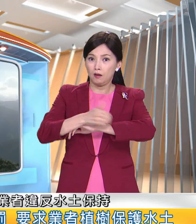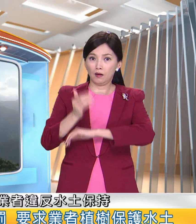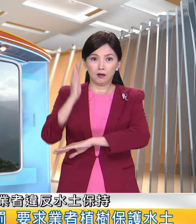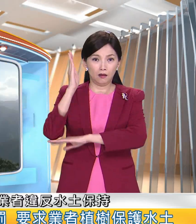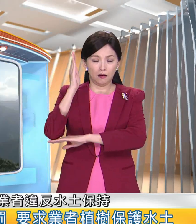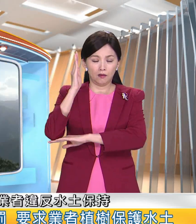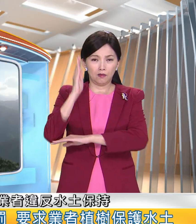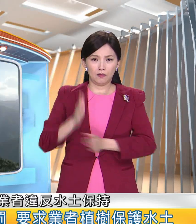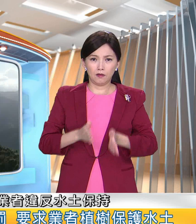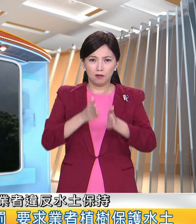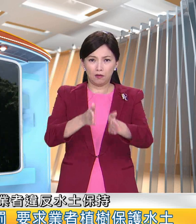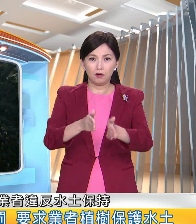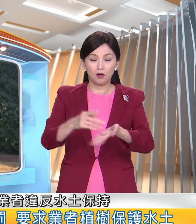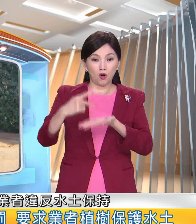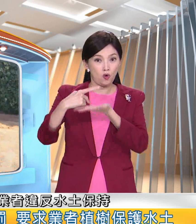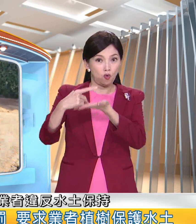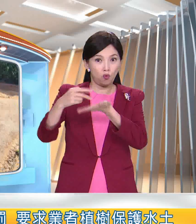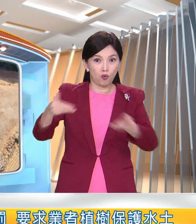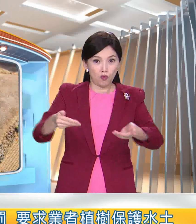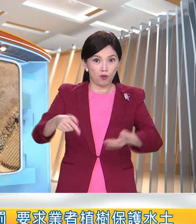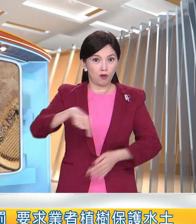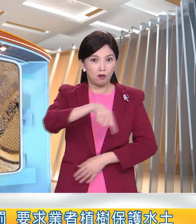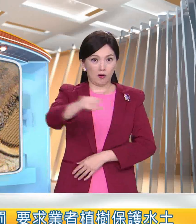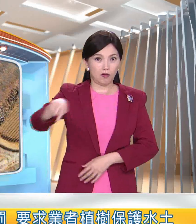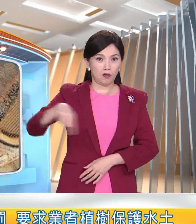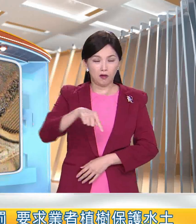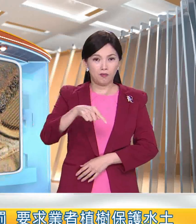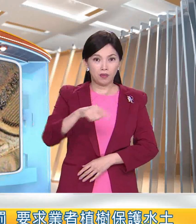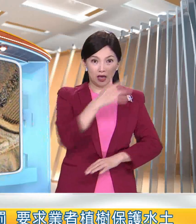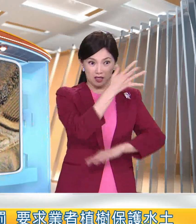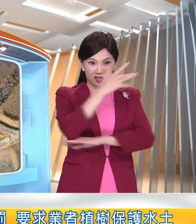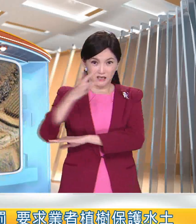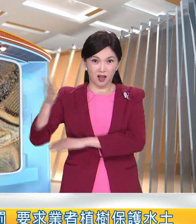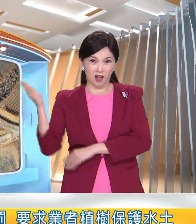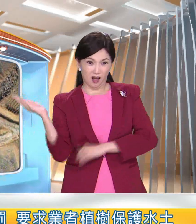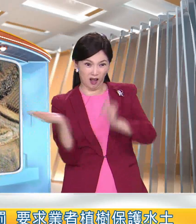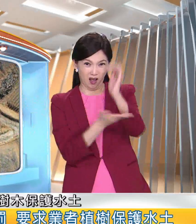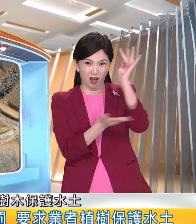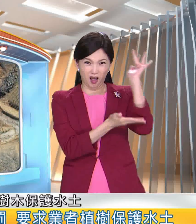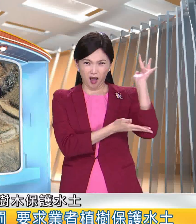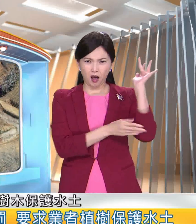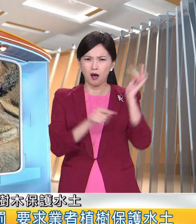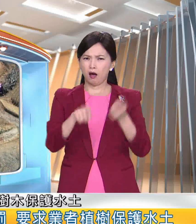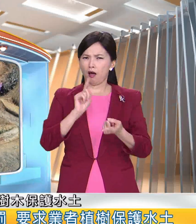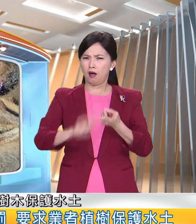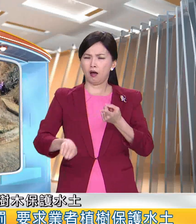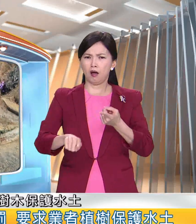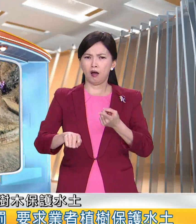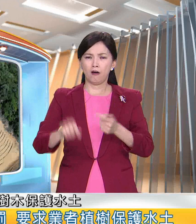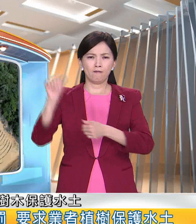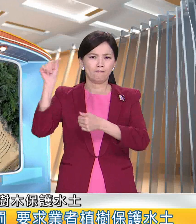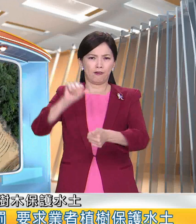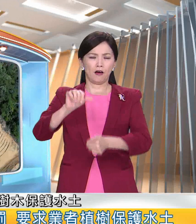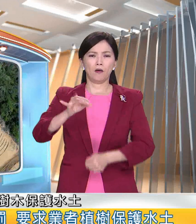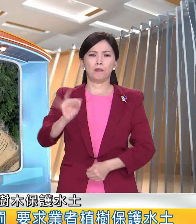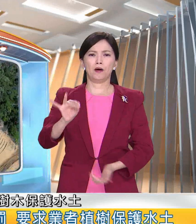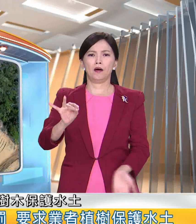反水土保持开罚了100多万，并且要求业者种植树